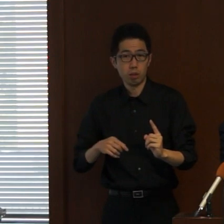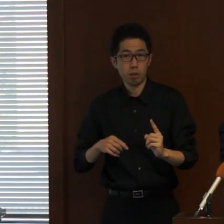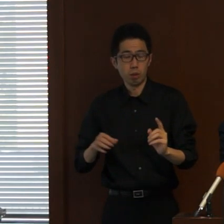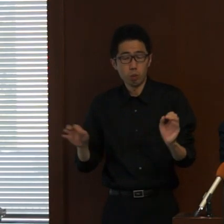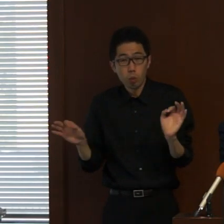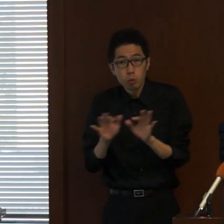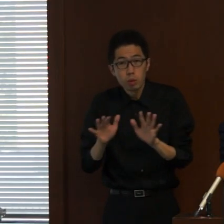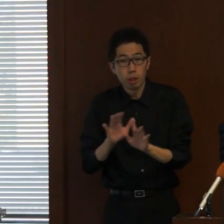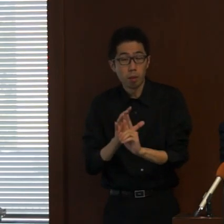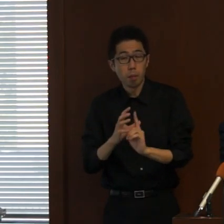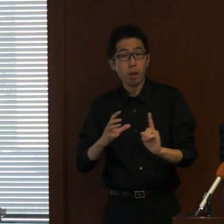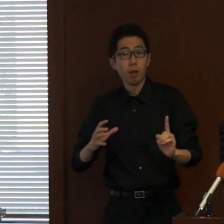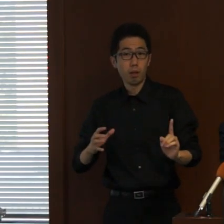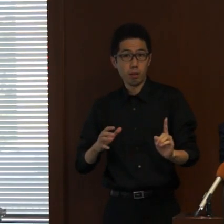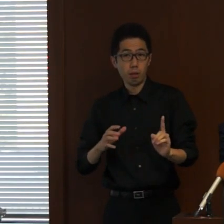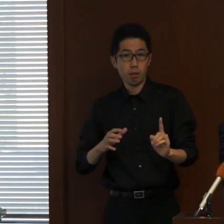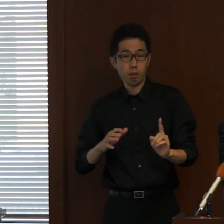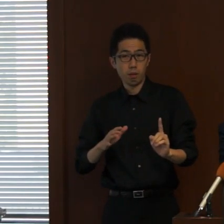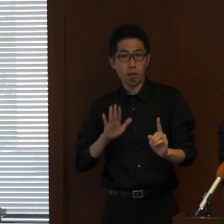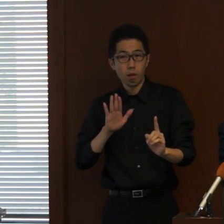気にしながら